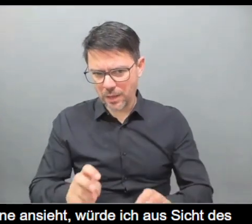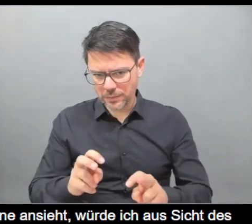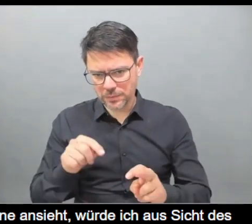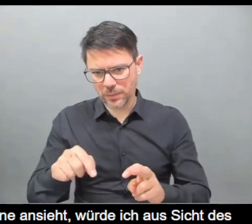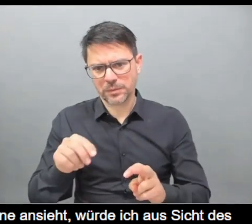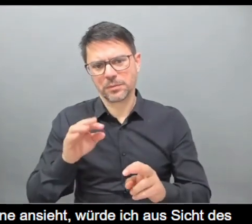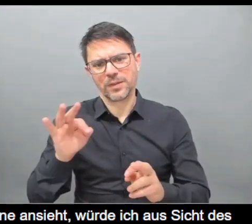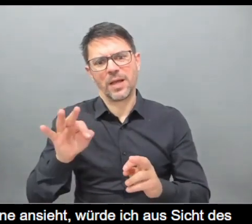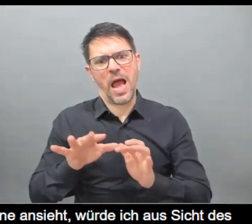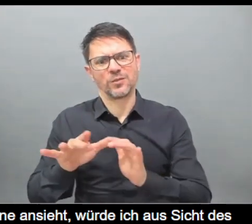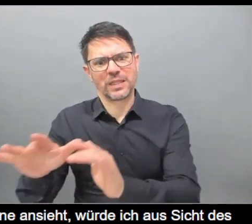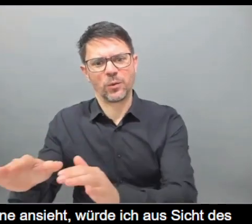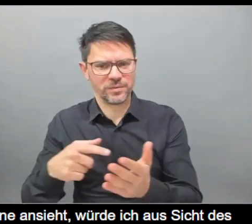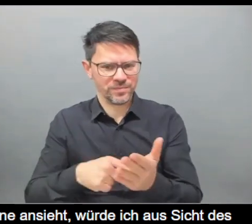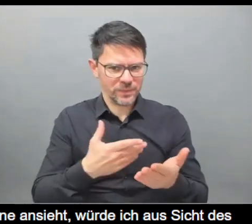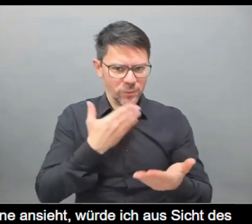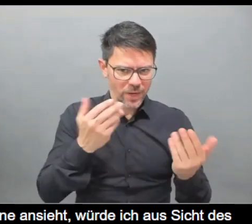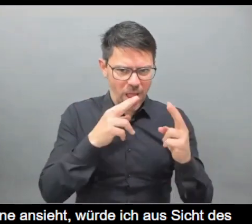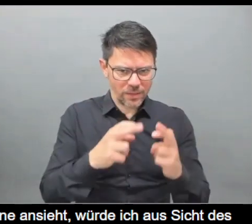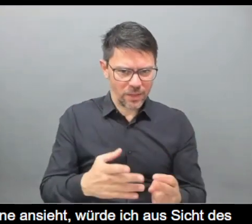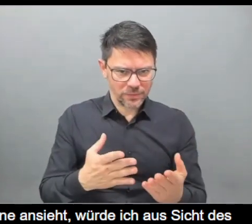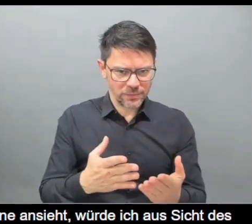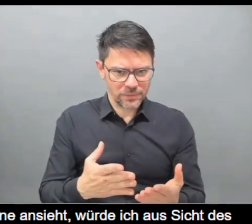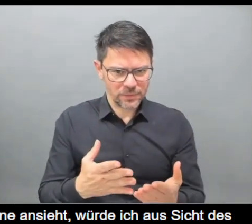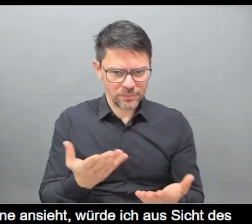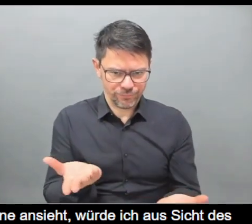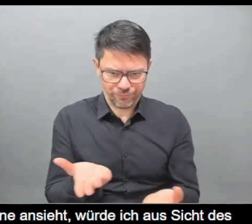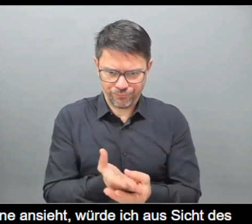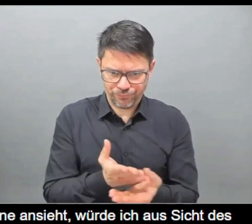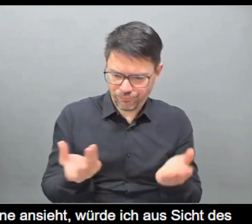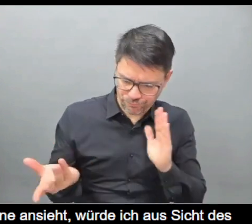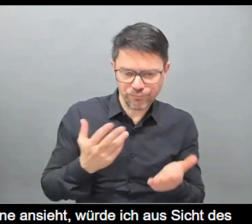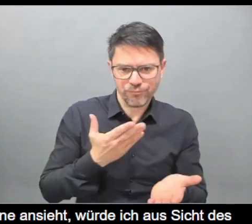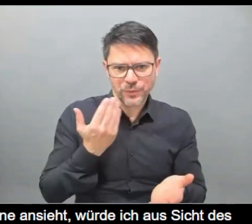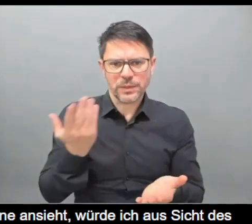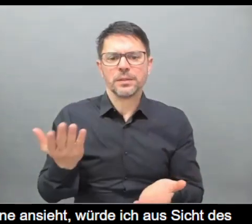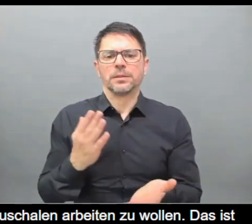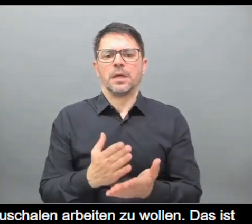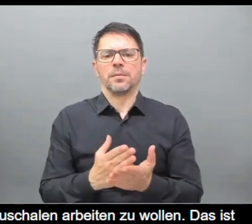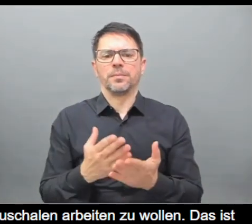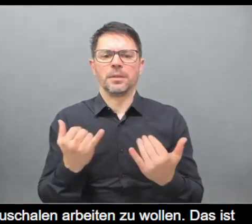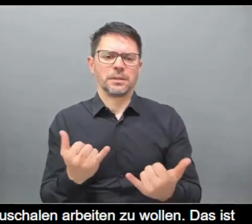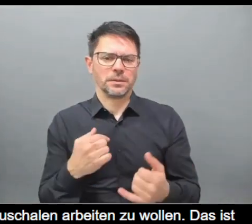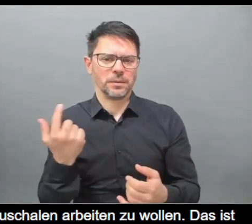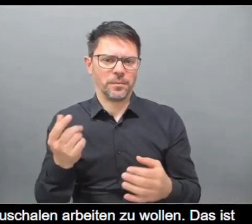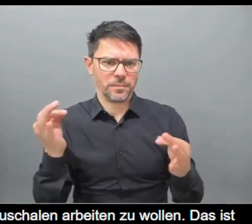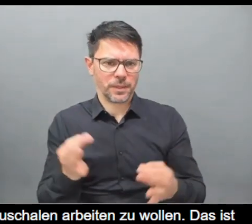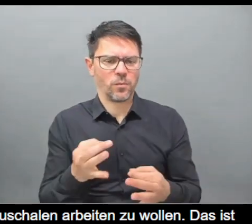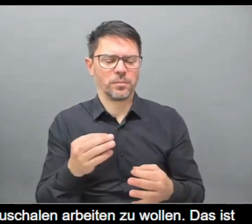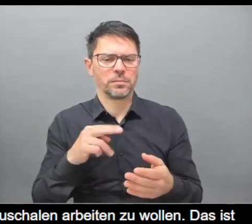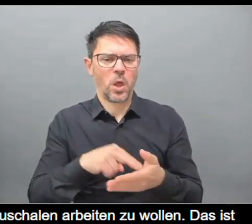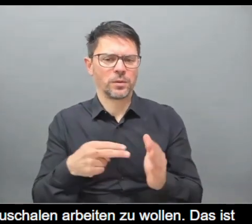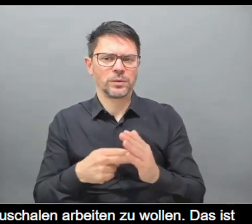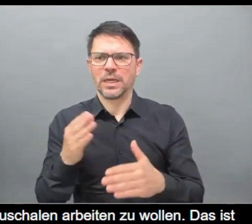zu wissen, was die Idee in der Praxis für eine Auswirkung hat. Der Bundesminister hat im Dezember das